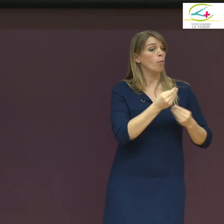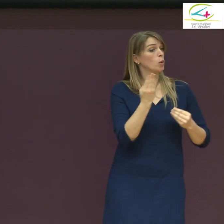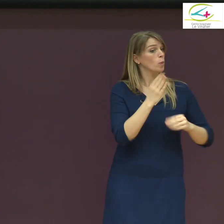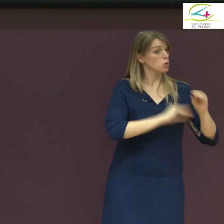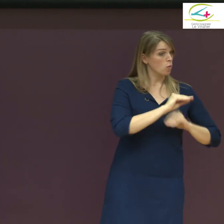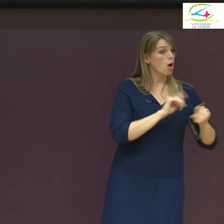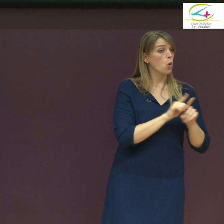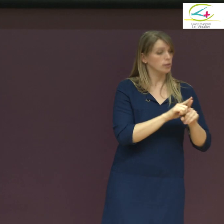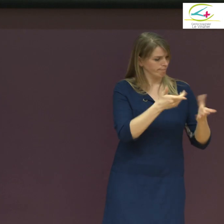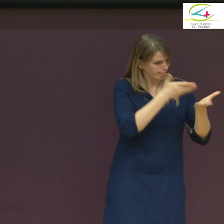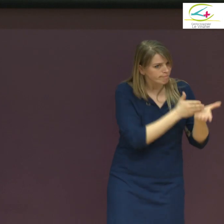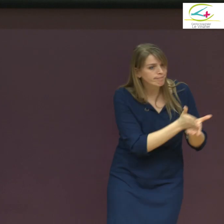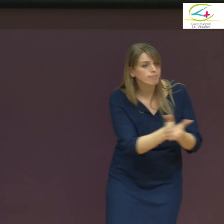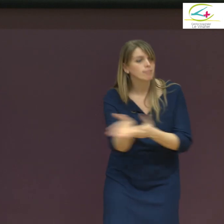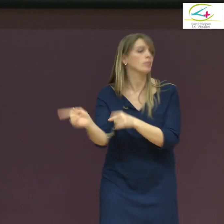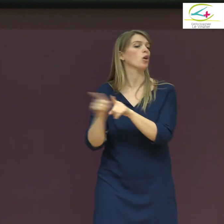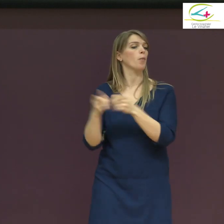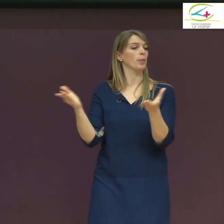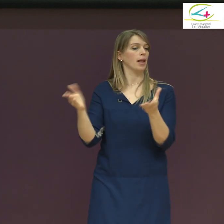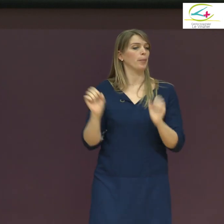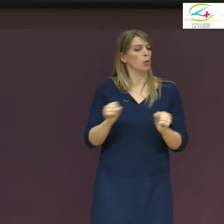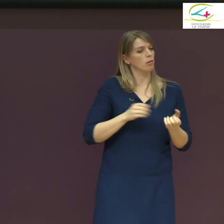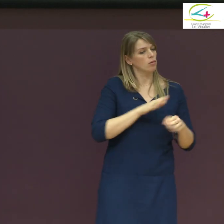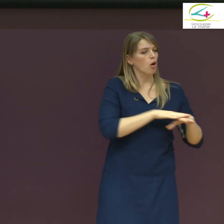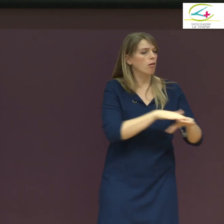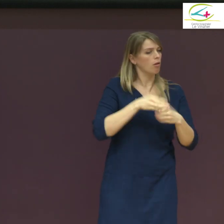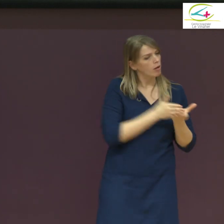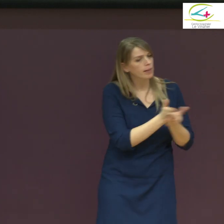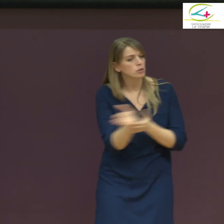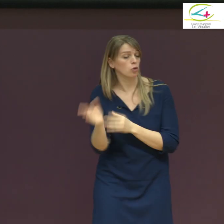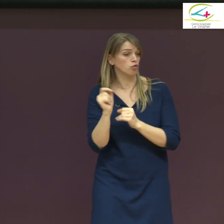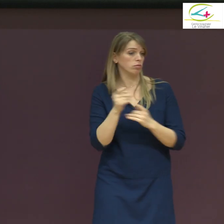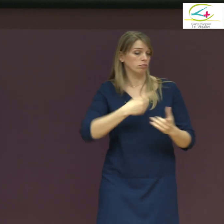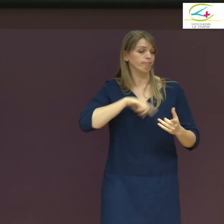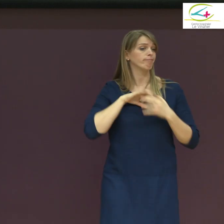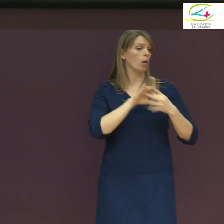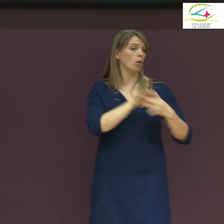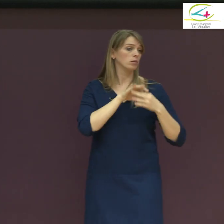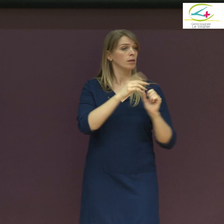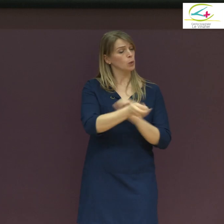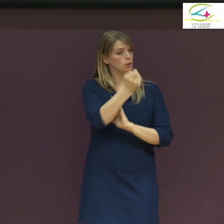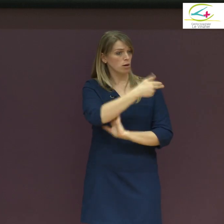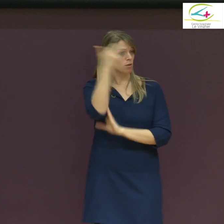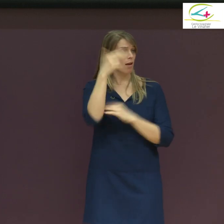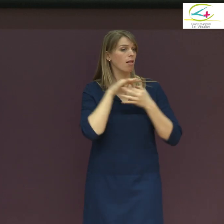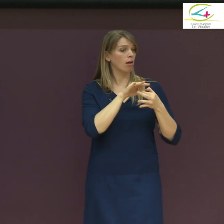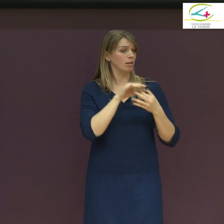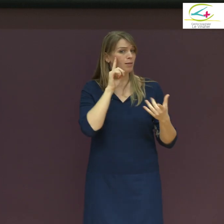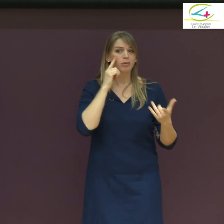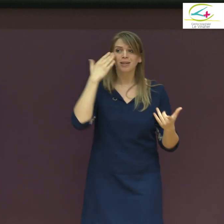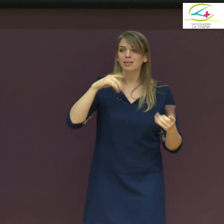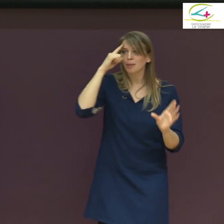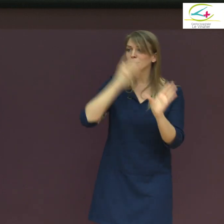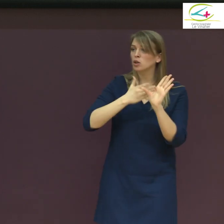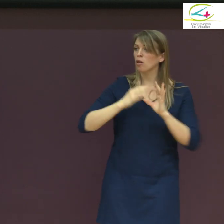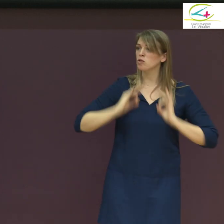soins, de les orienter vers nous. Il y a tout un travail, effectivement, et une collaboration avec l'éducation nationale. C'est pour ça qu'il y a des psychologues scolaires